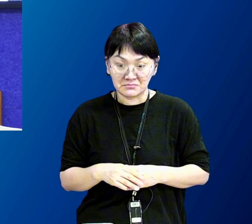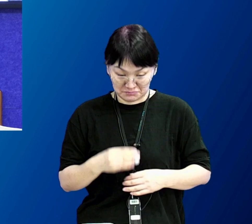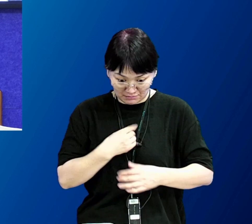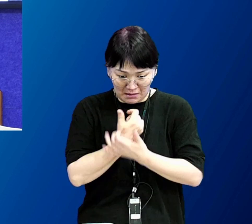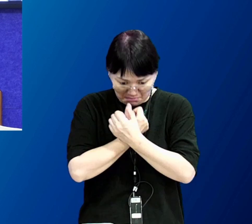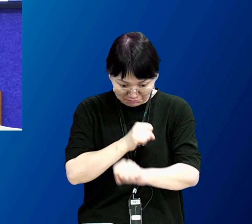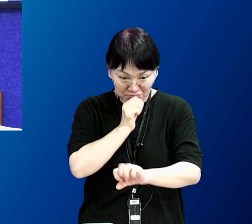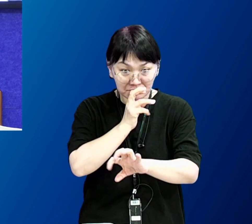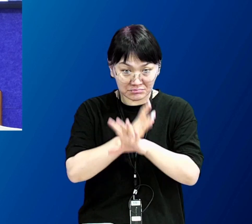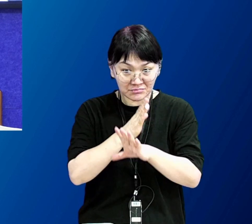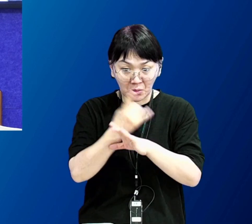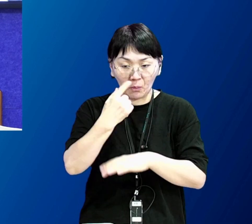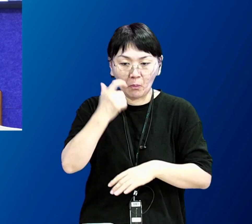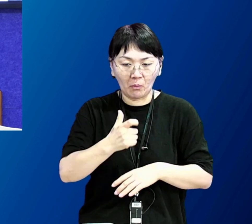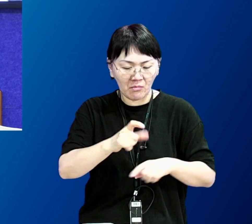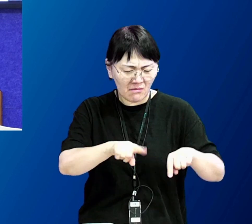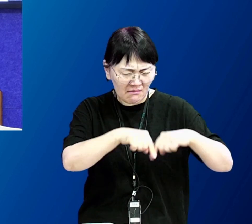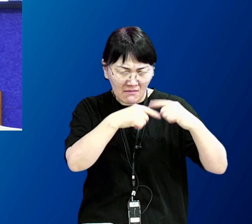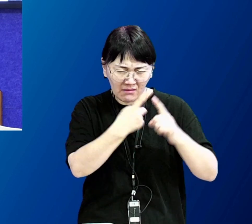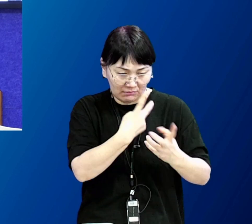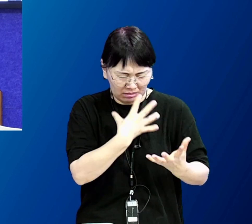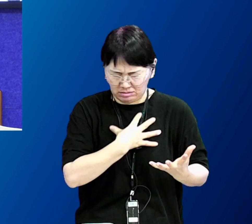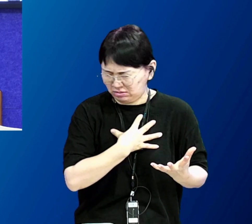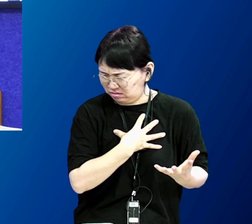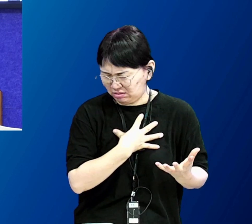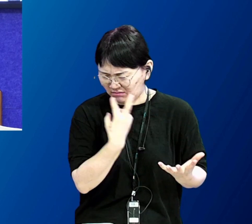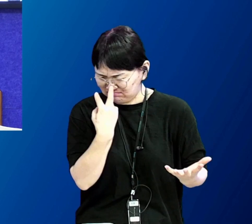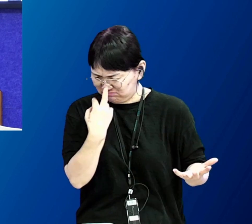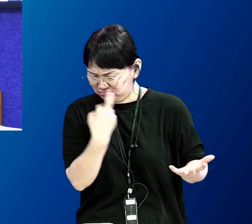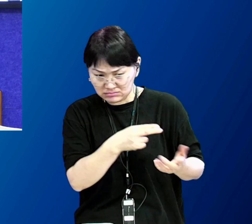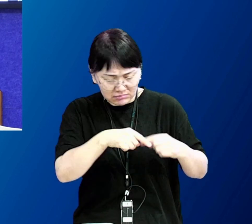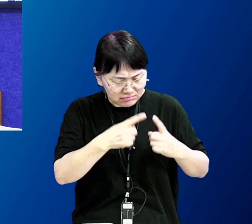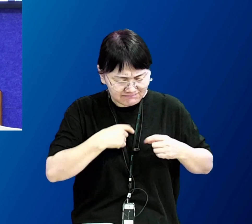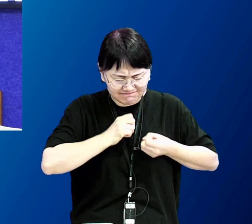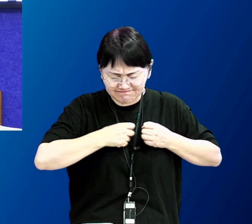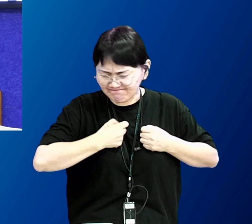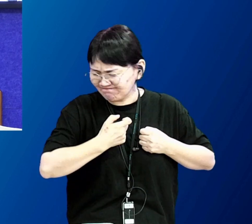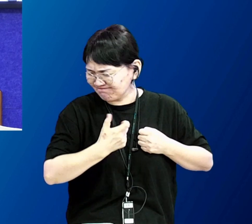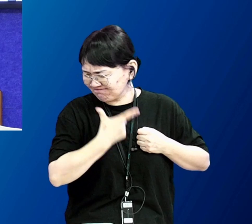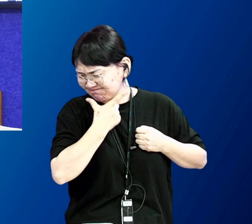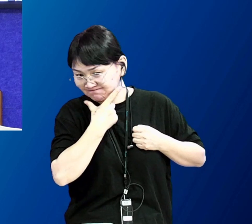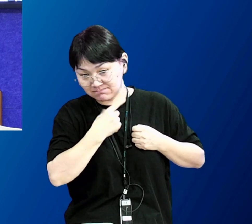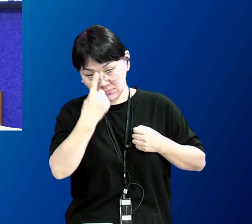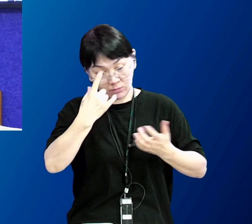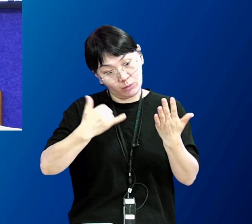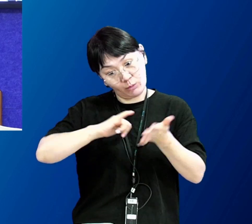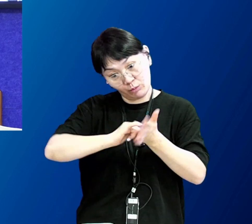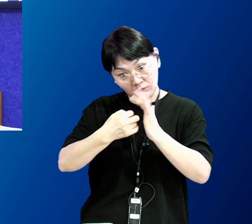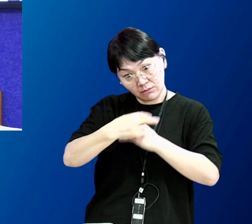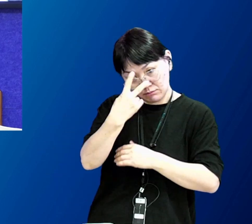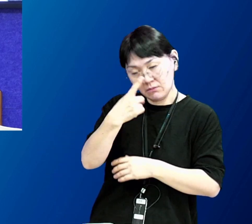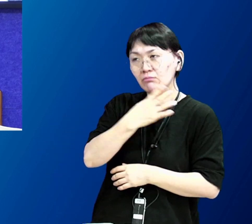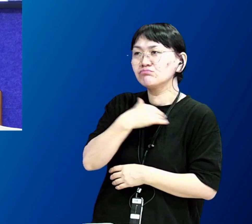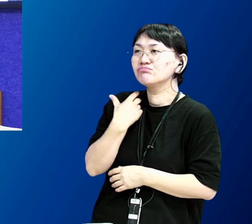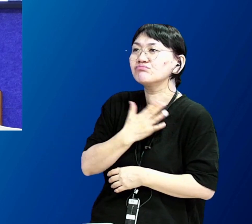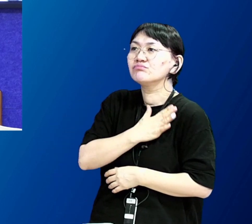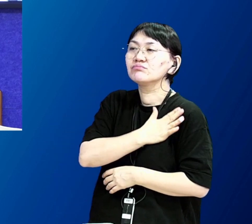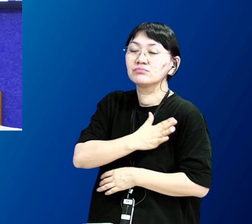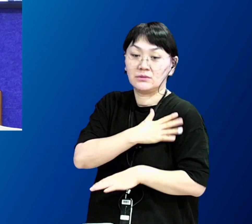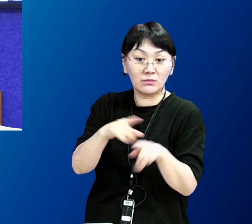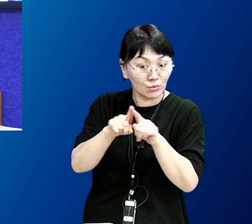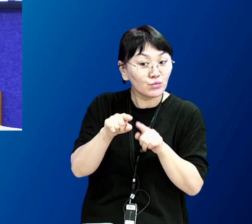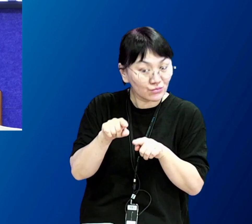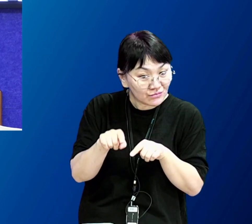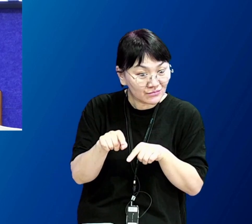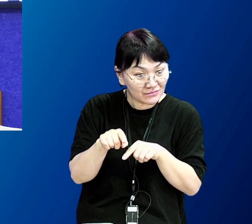Аурлыг авсан хүн гимнүглийг үзэн ядах нь юу юм бол эн чинь эзнийг хайрлж байгаа хэрэг үсттэй тийм